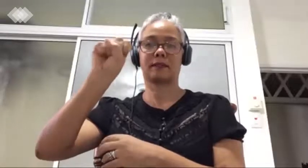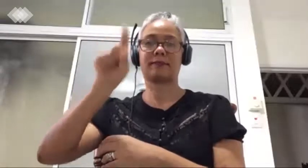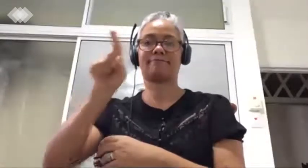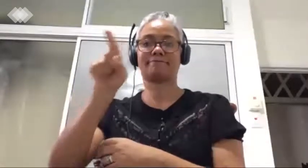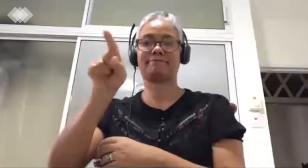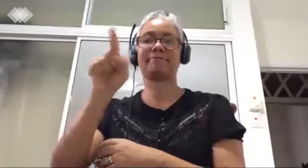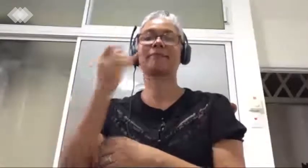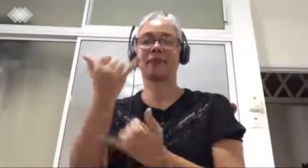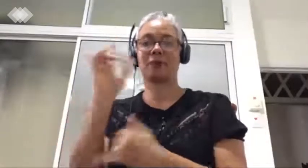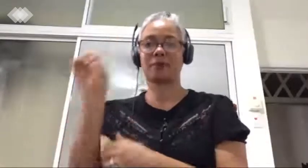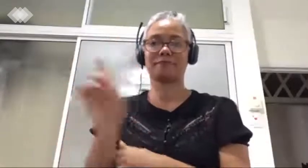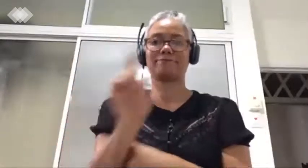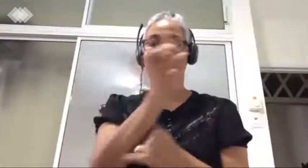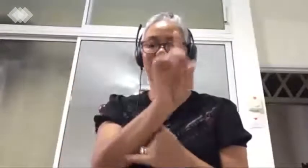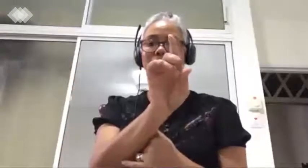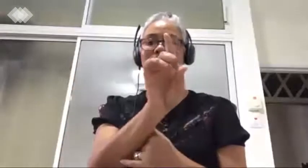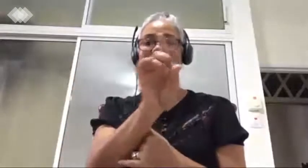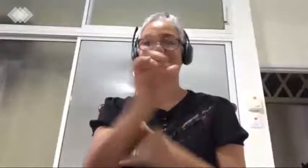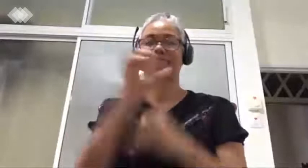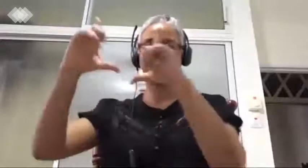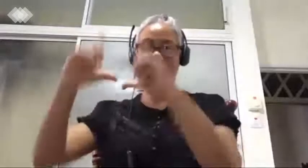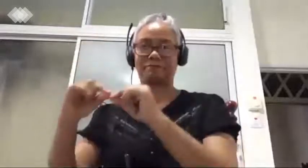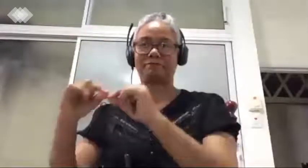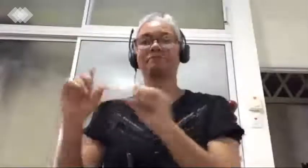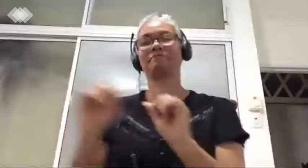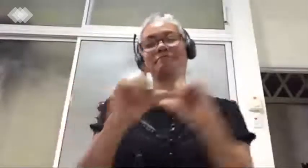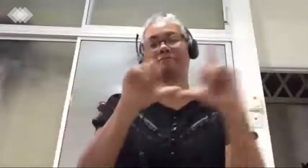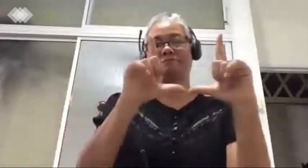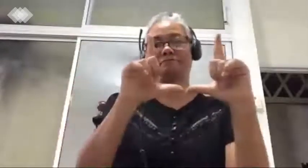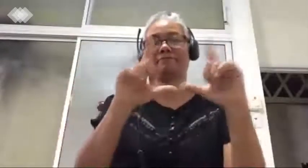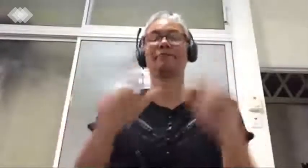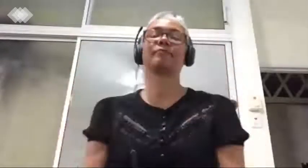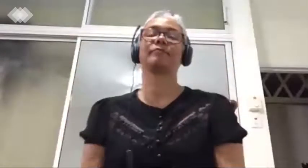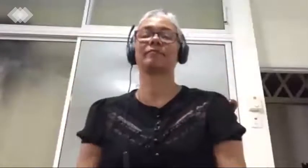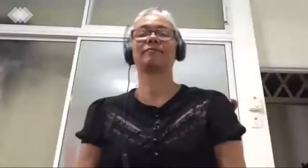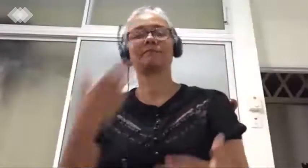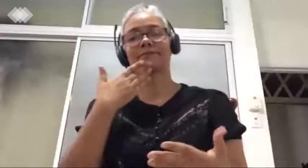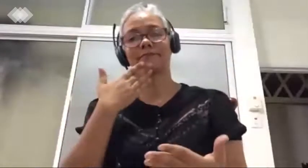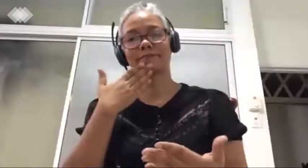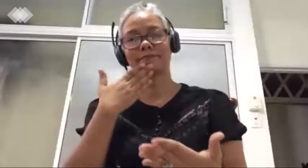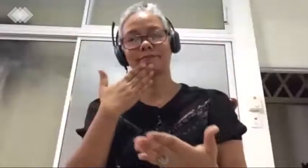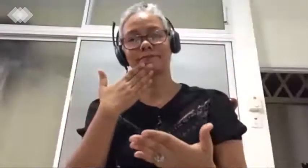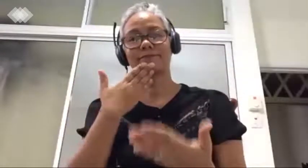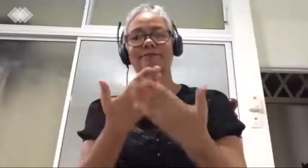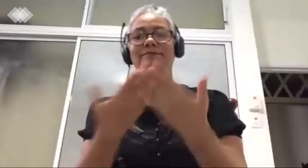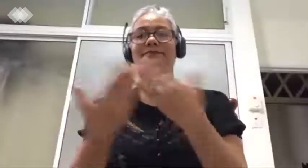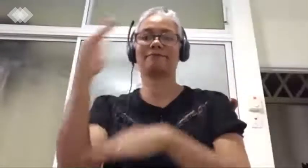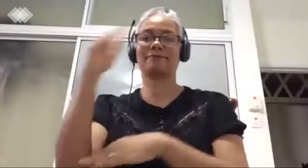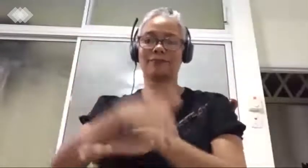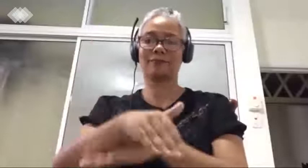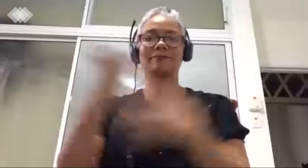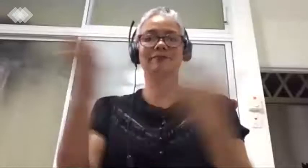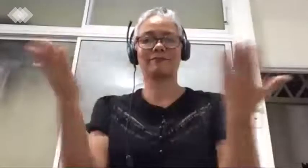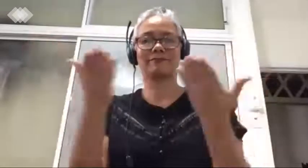Gracias a todos los colegas, psicólogos, orientadores, público en general que nos